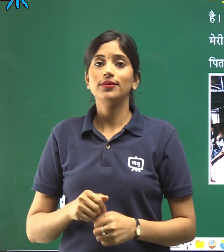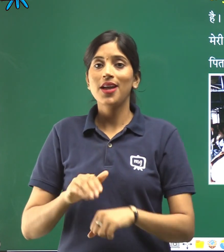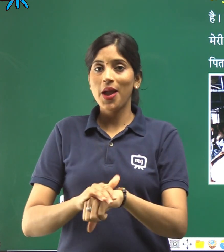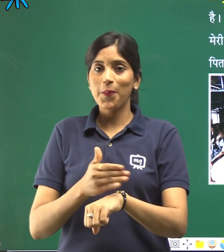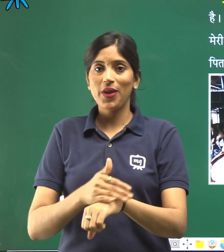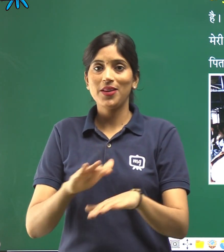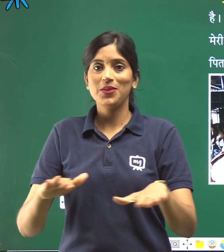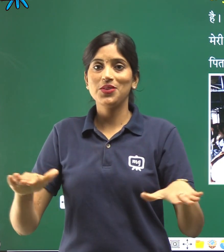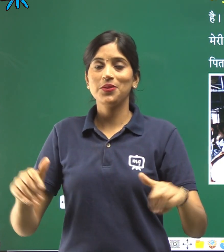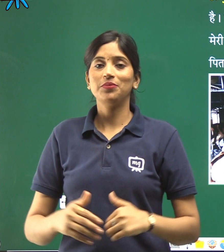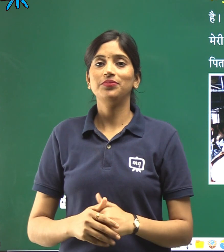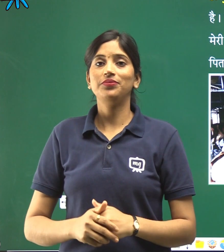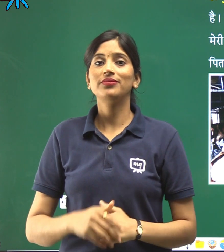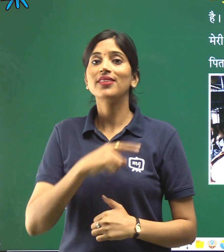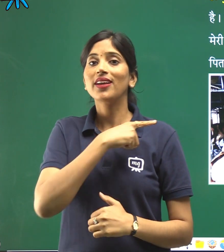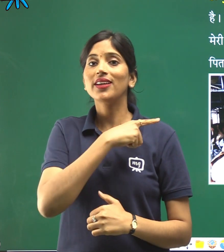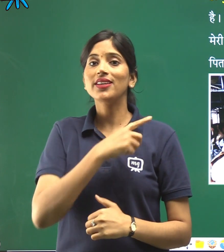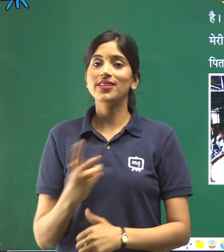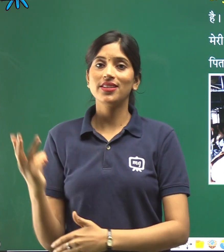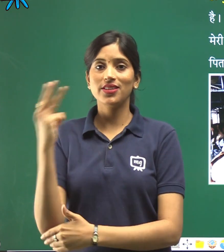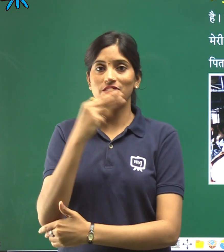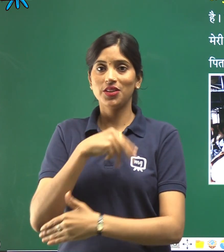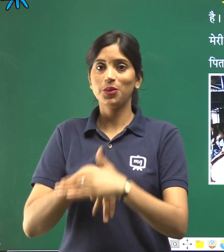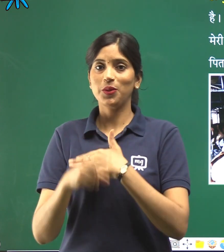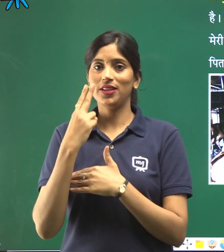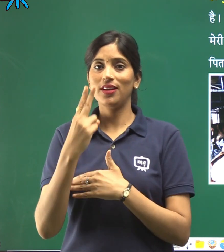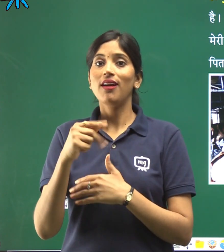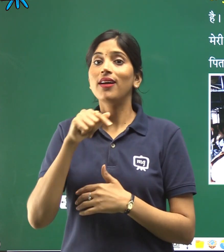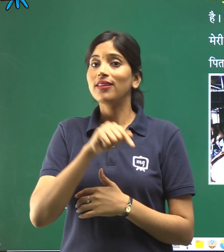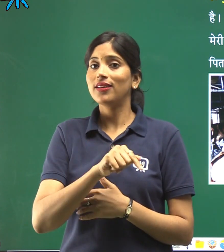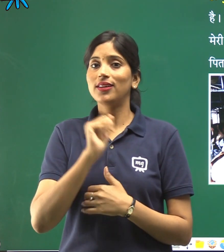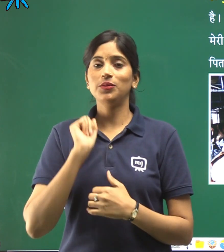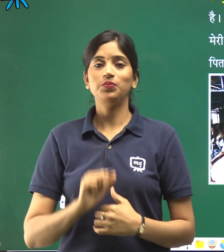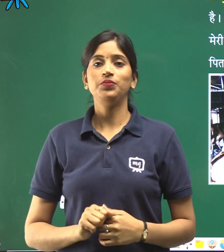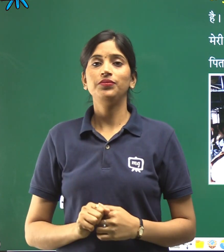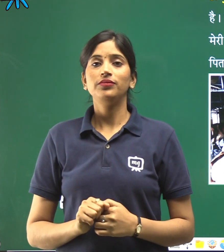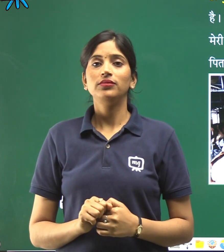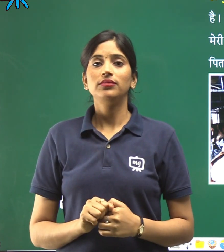प्यारे बच्चों, इस चित्र में देखो, यह